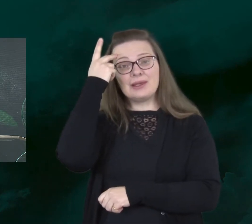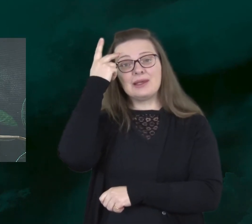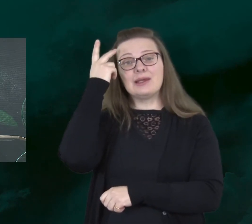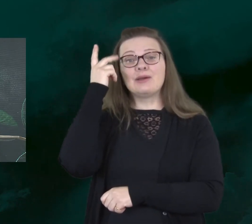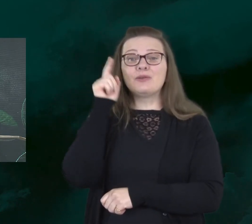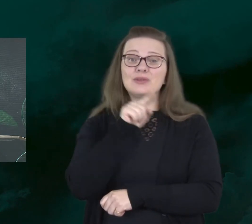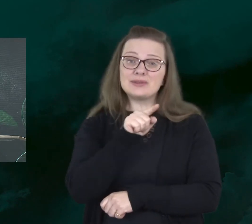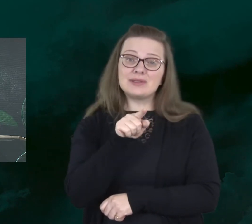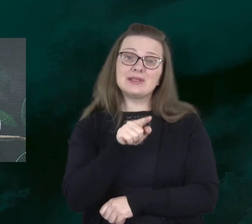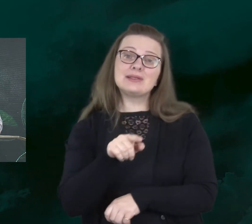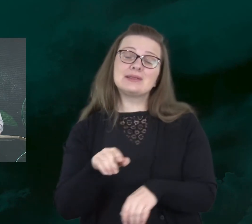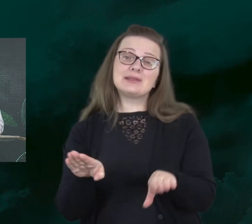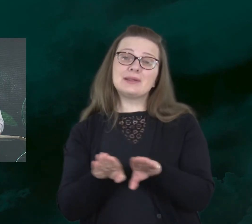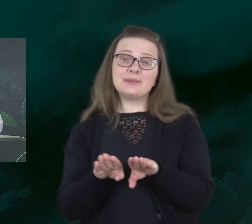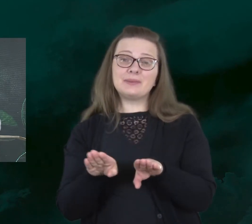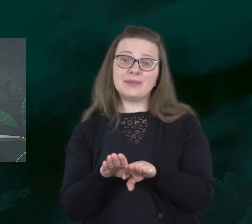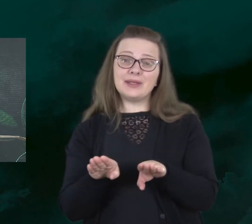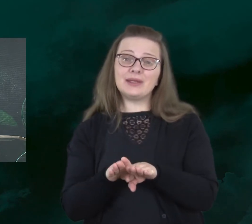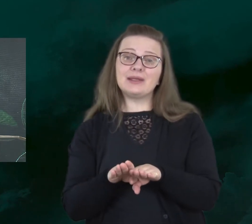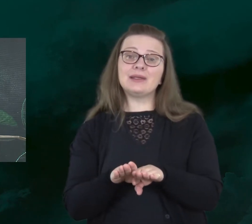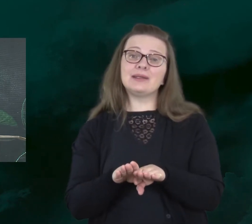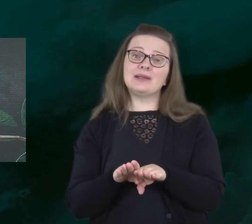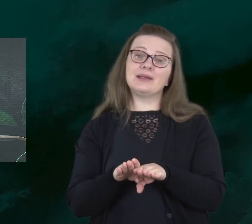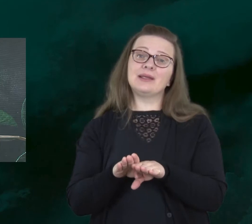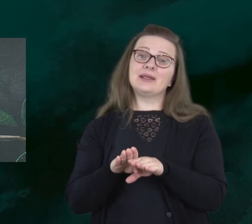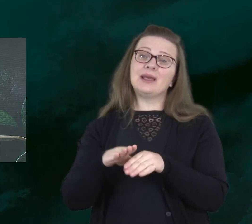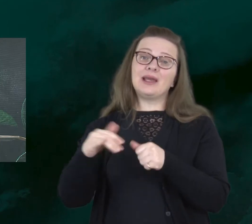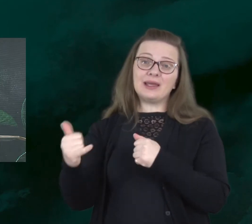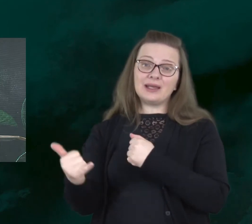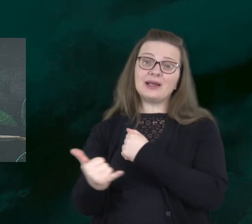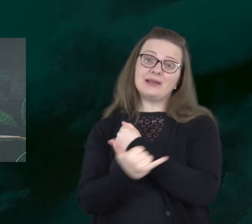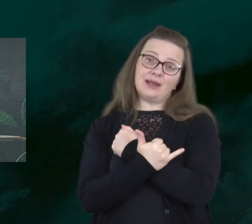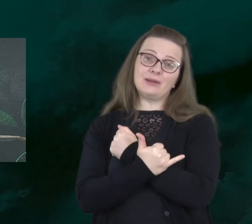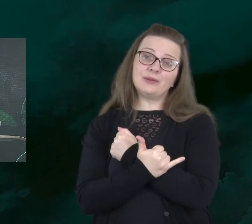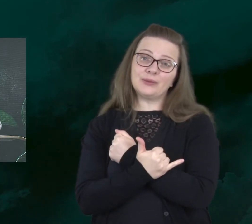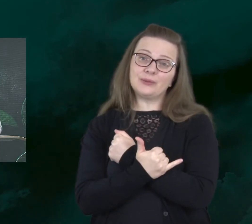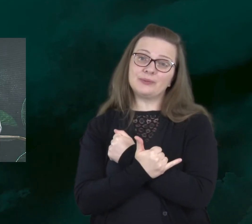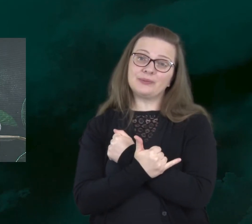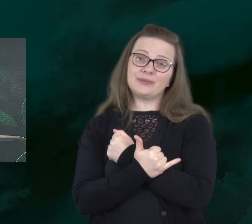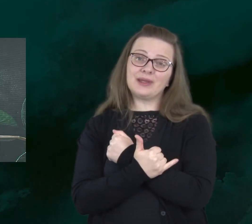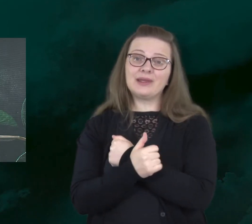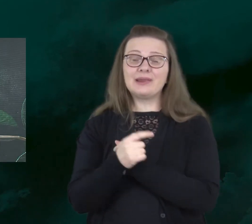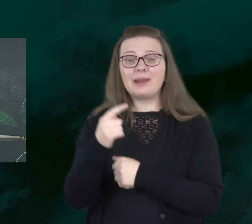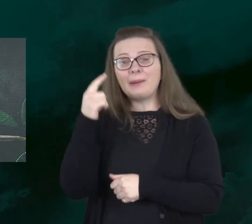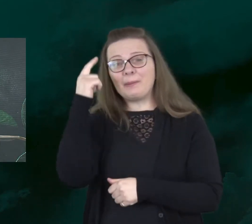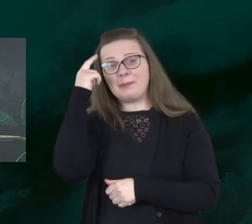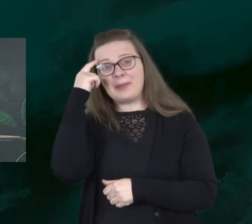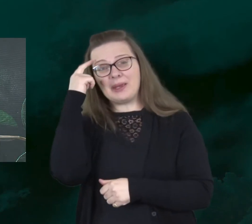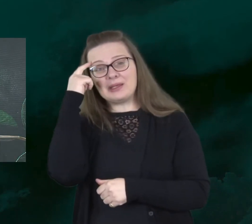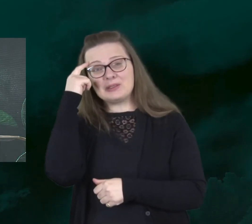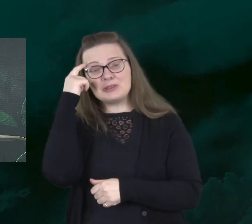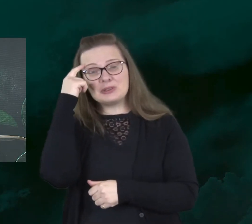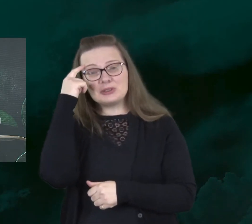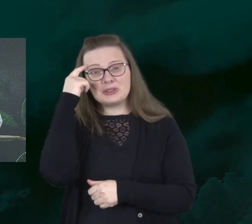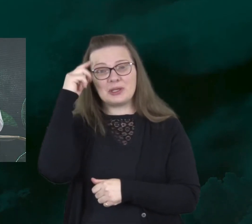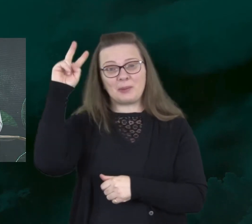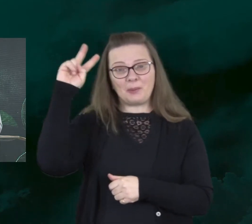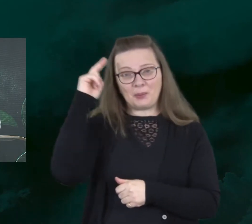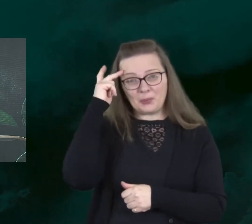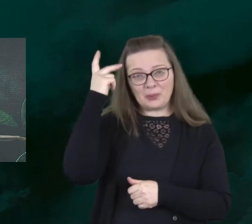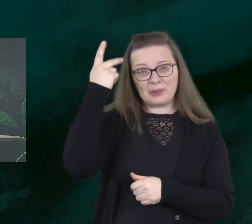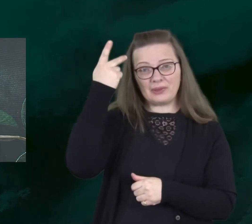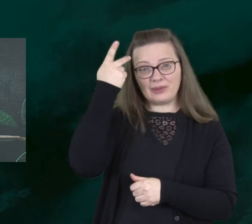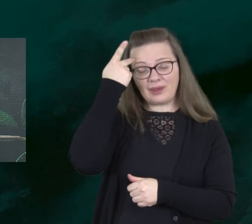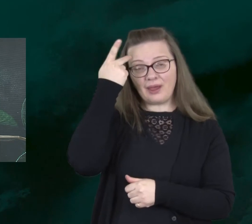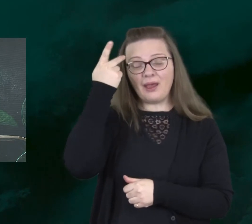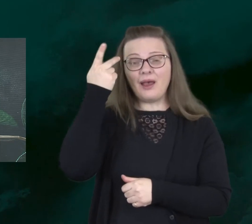devidas a Cristo. Então, queridos irmãos, nós tínhamos apenas a única coisa que o homem tinha que fazer